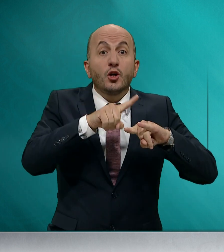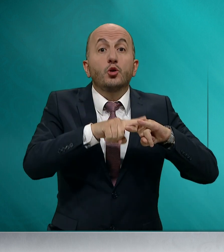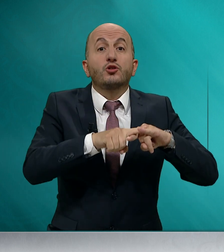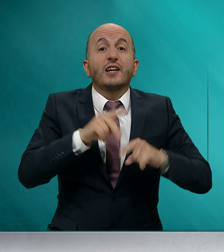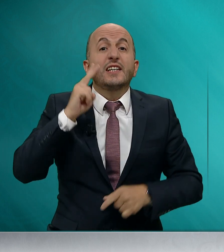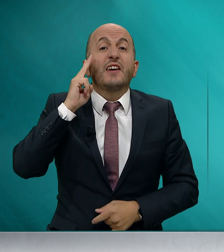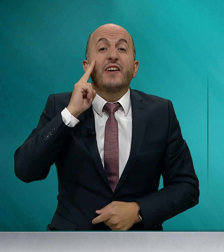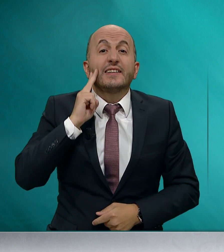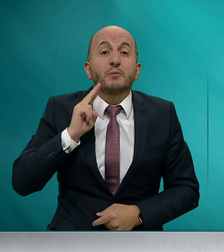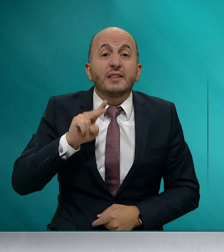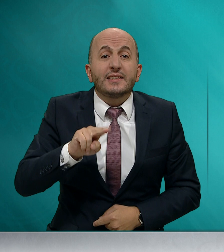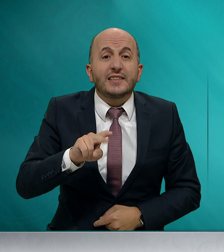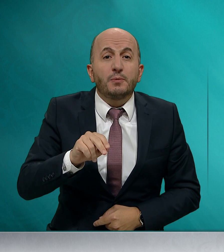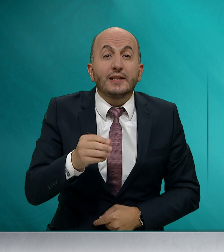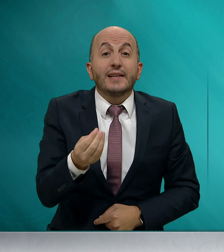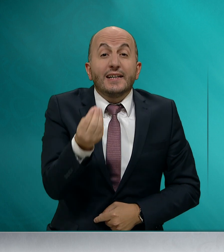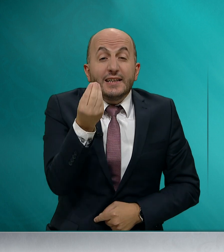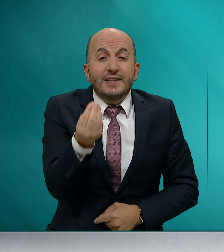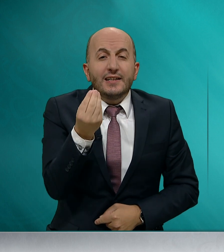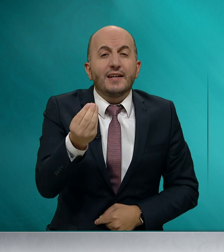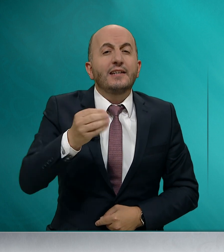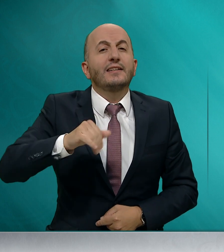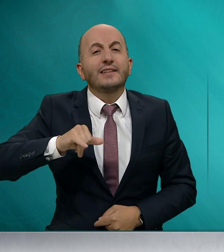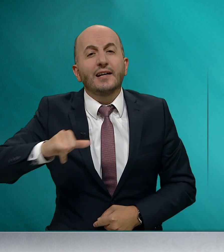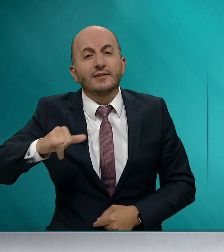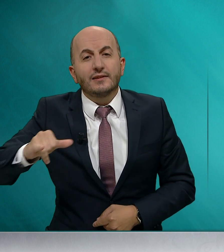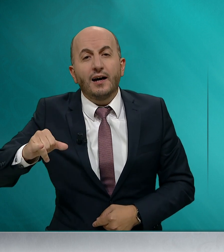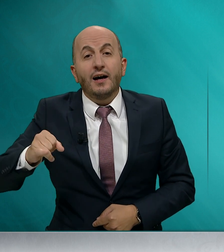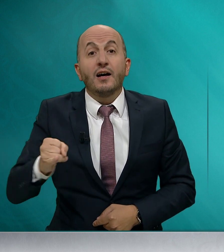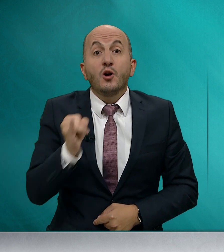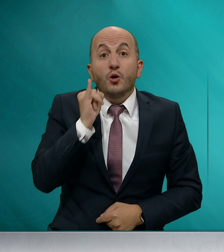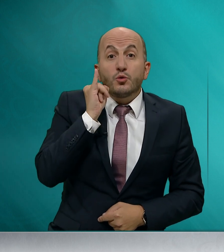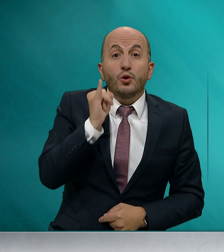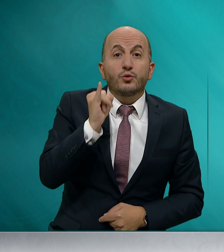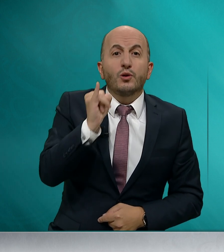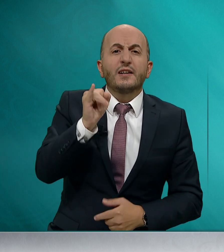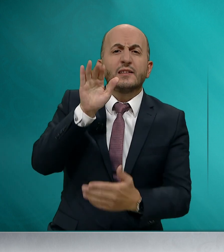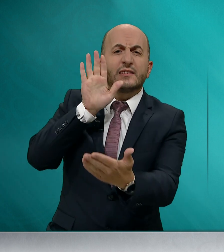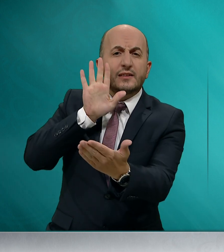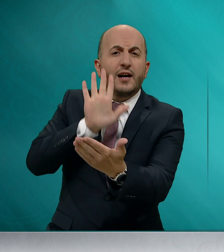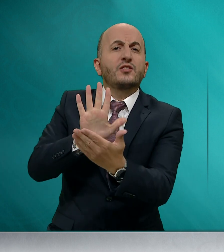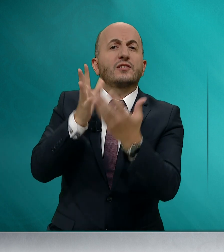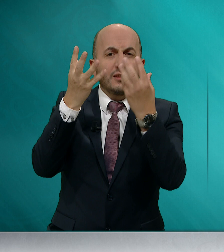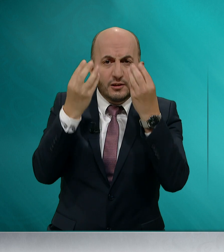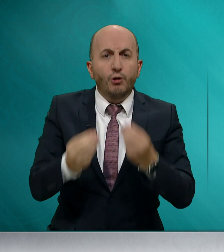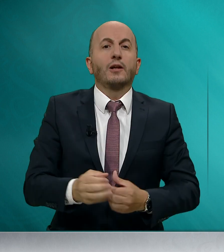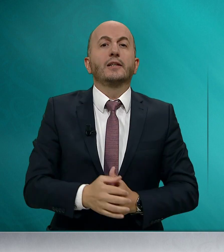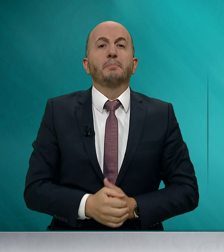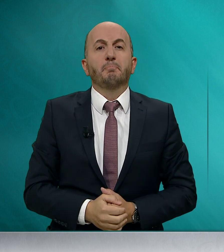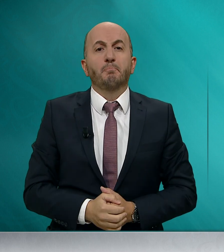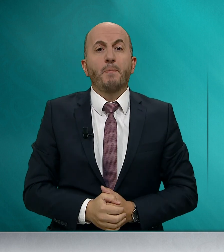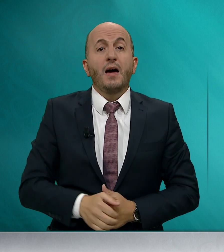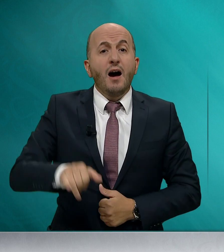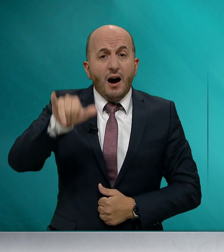Hazreti Hüseyin Efendimiz gibi iyilerin yanında, kötülerin karşısında